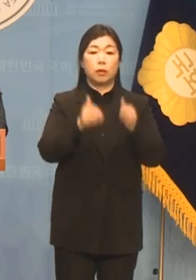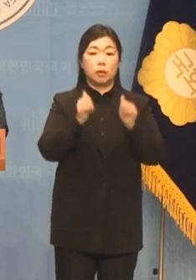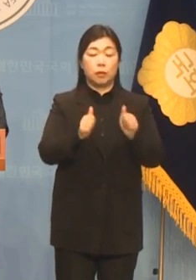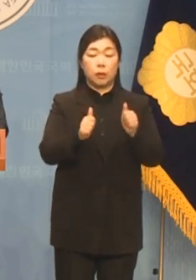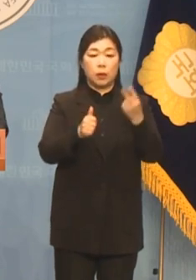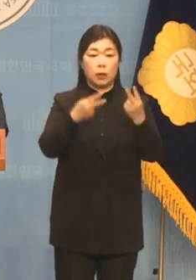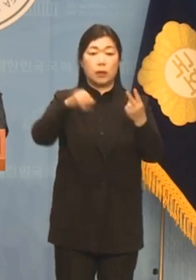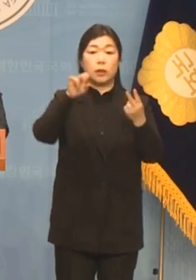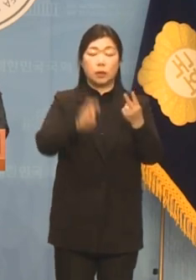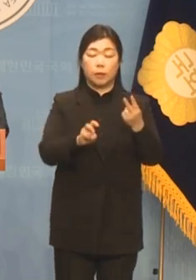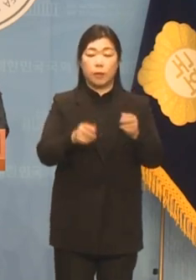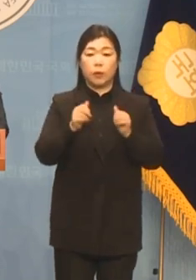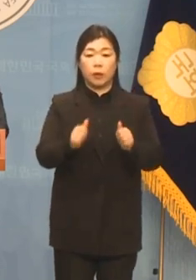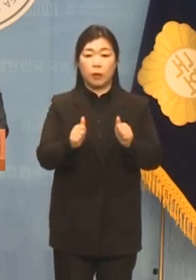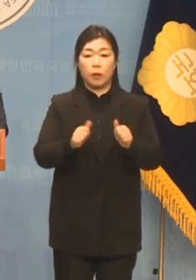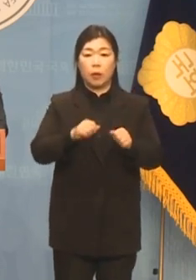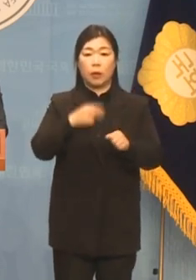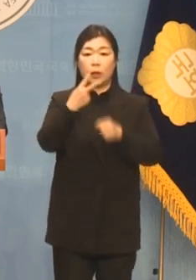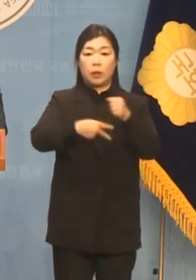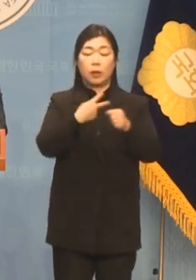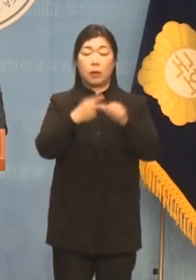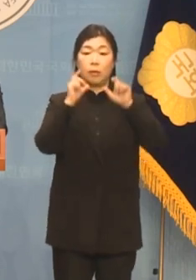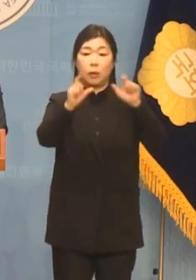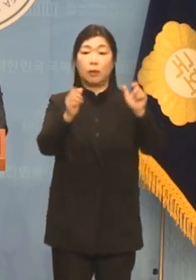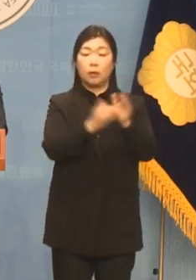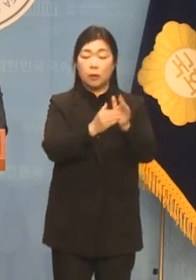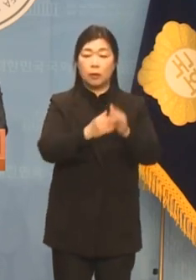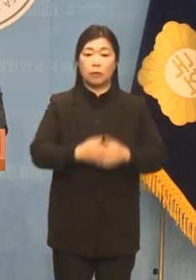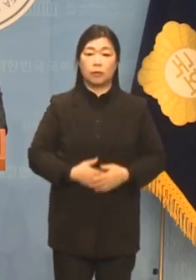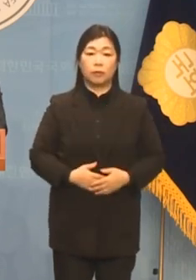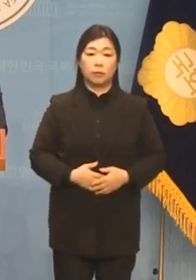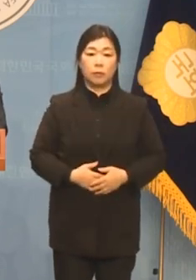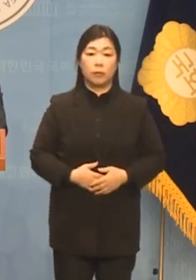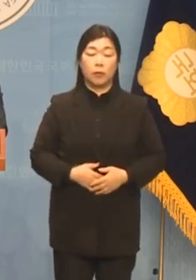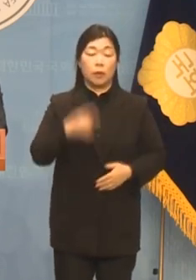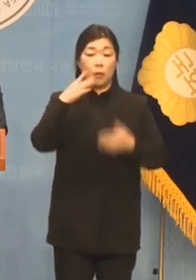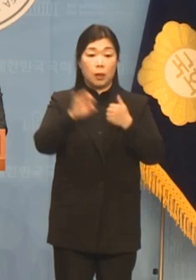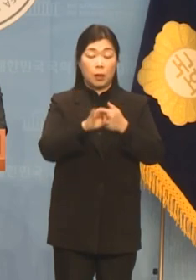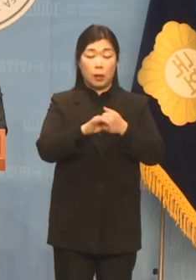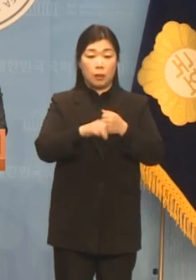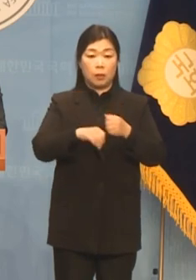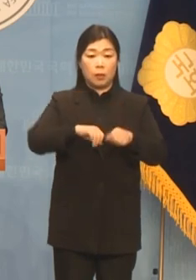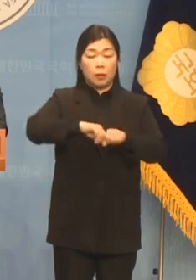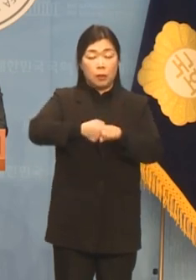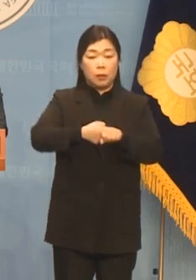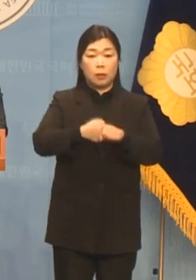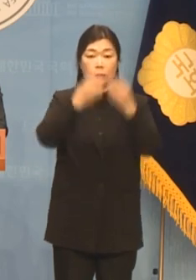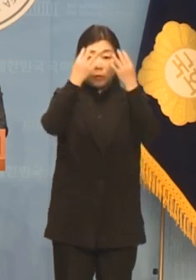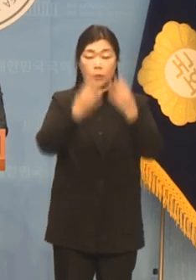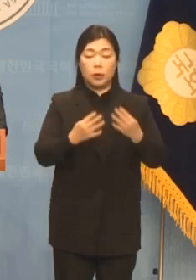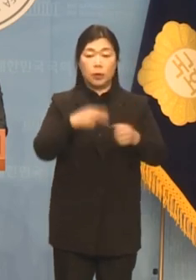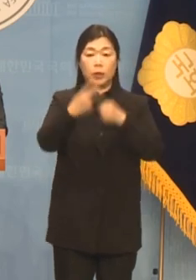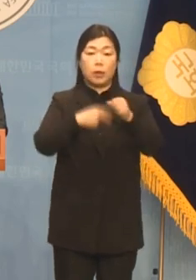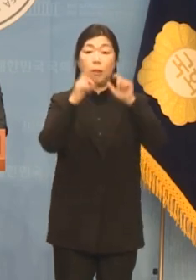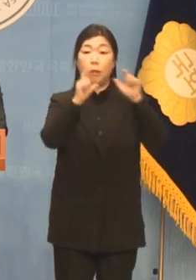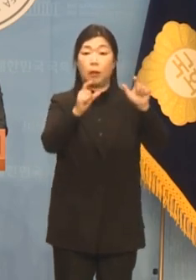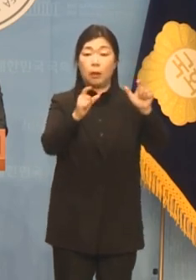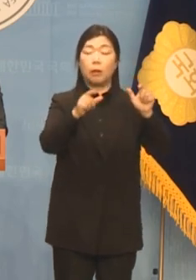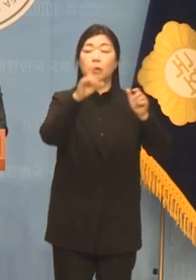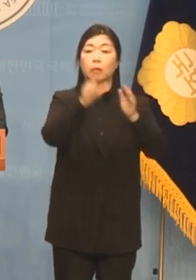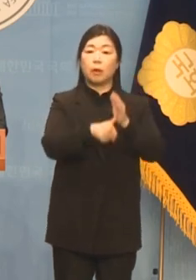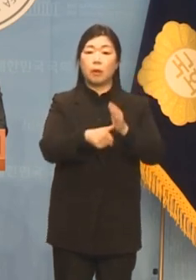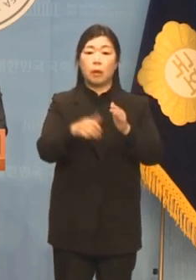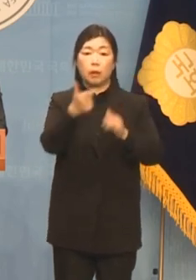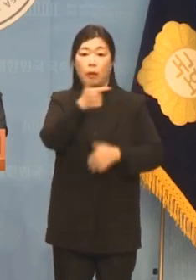최정 판결을 남겨두고 있습니다 만일 대법원에서 실이 확정되면 조국 대표는 이번 선거에서